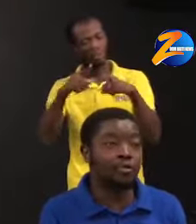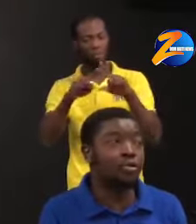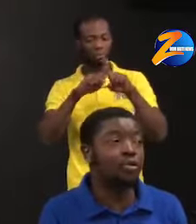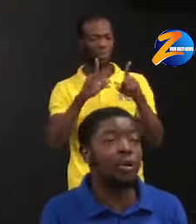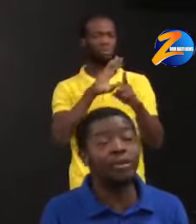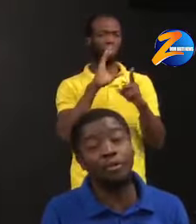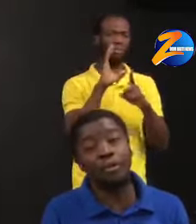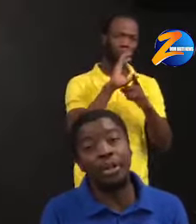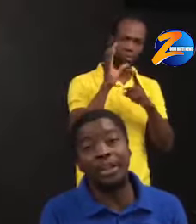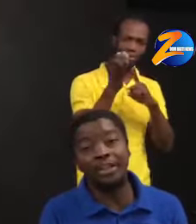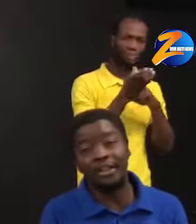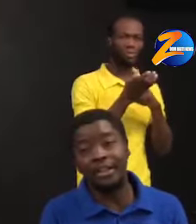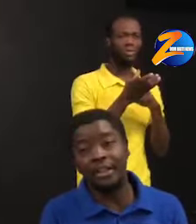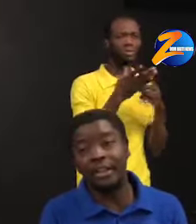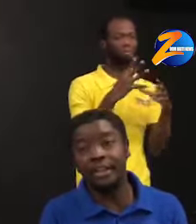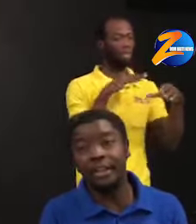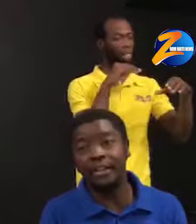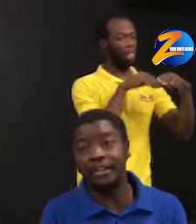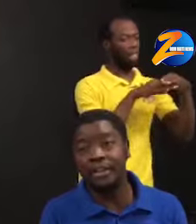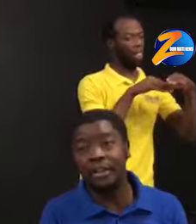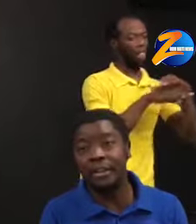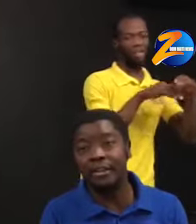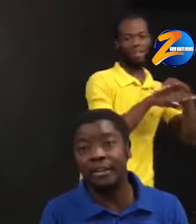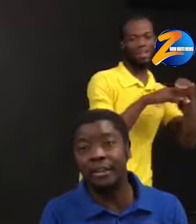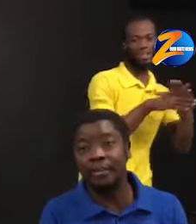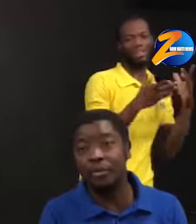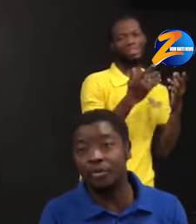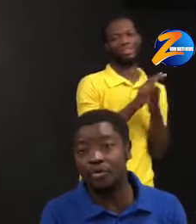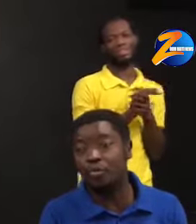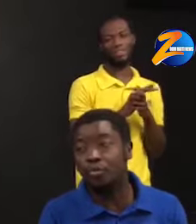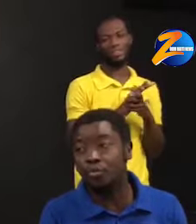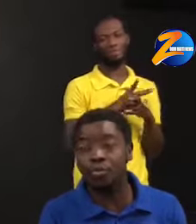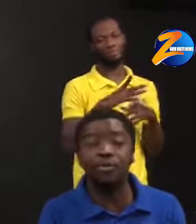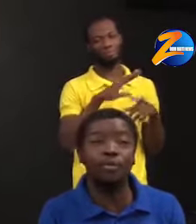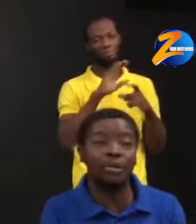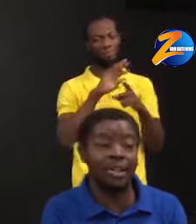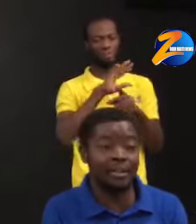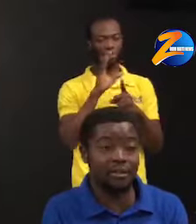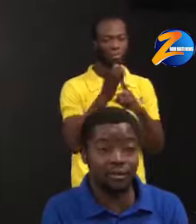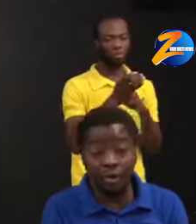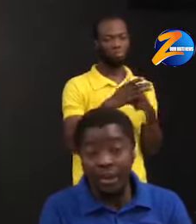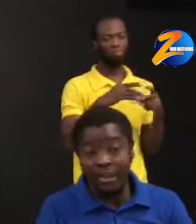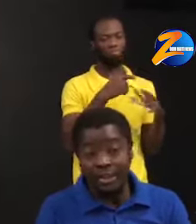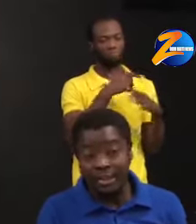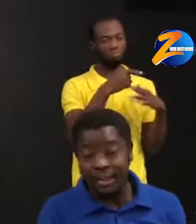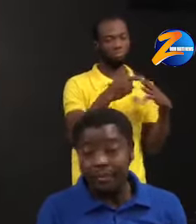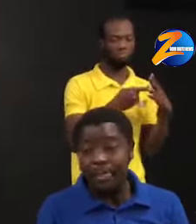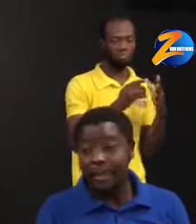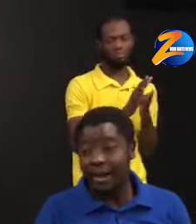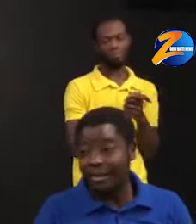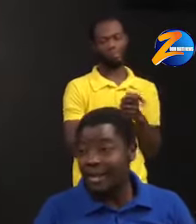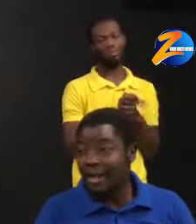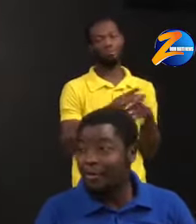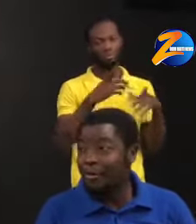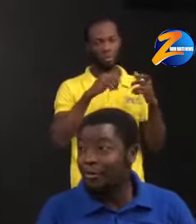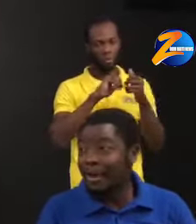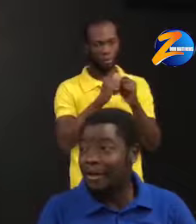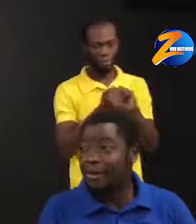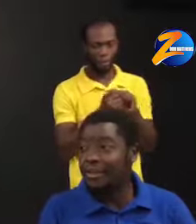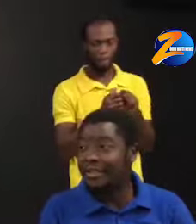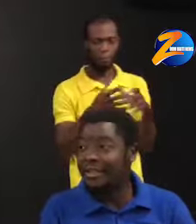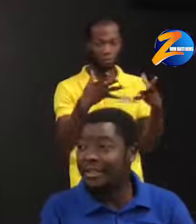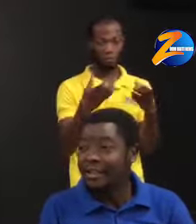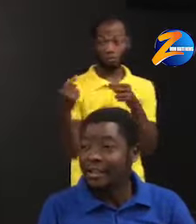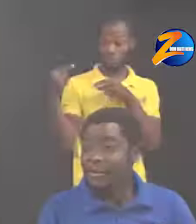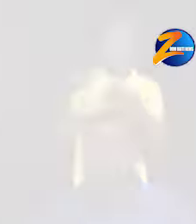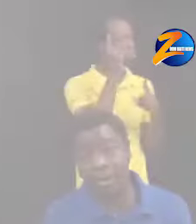locaux de l'UFH le 11 juin prochain autour du thème « Entre surdité et déficience, plaidoyer pour la reconnaissance de la